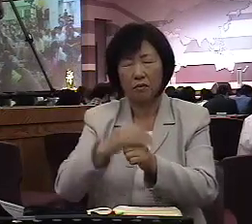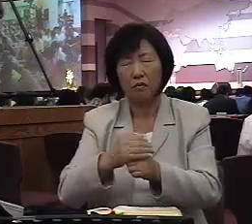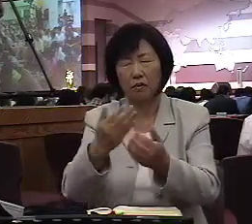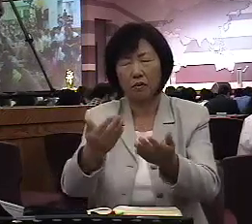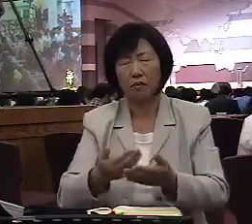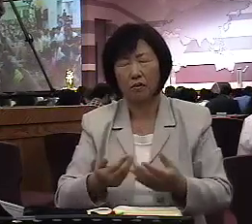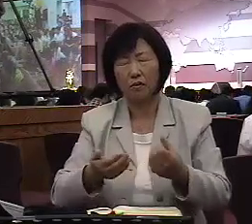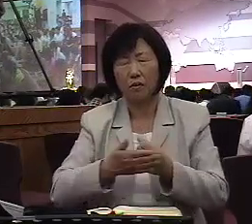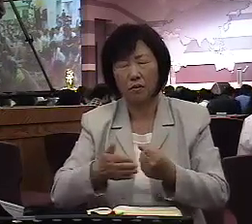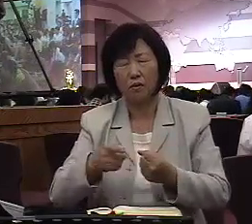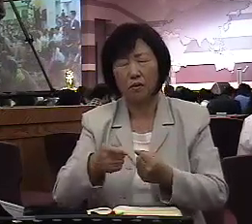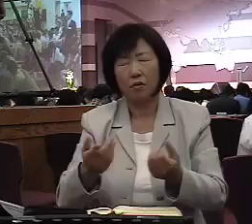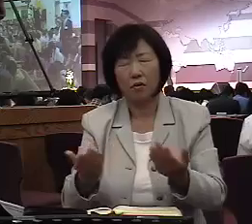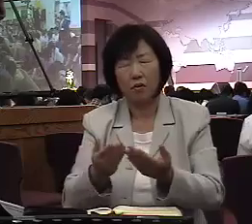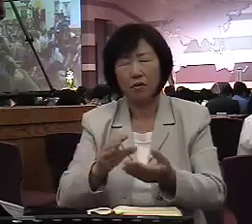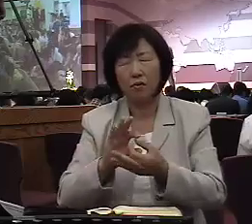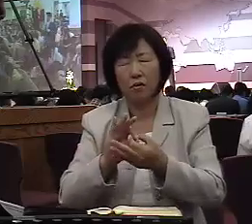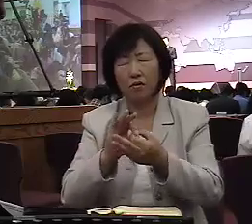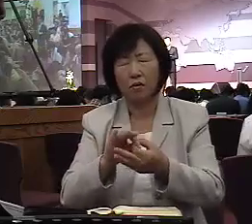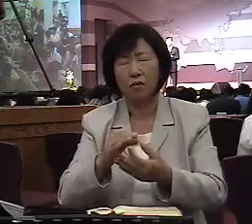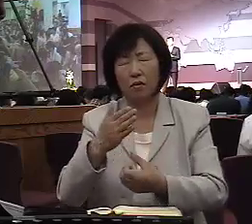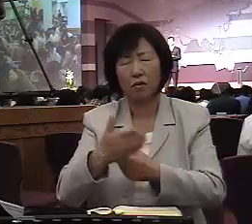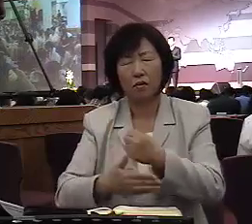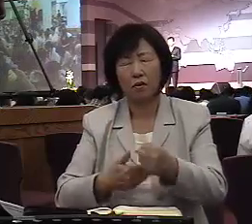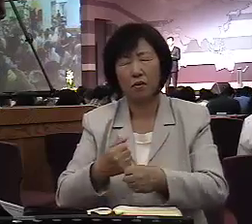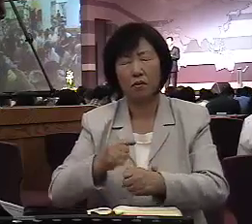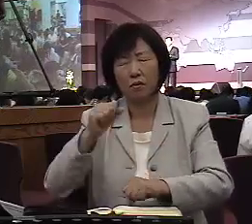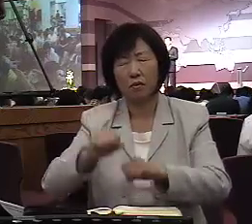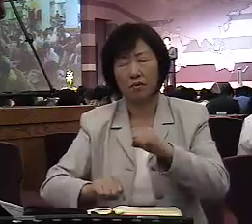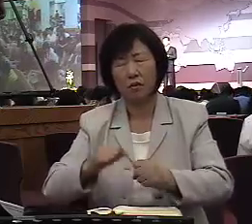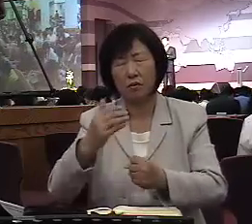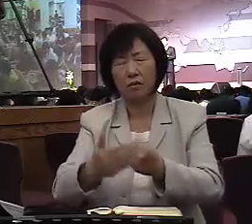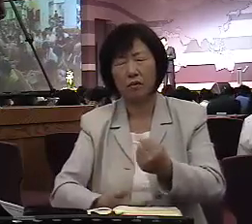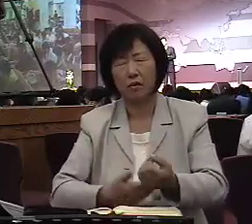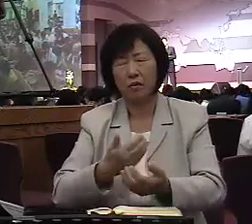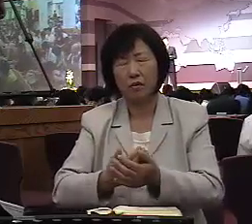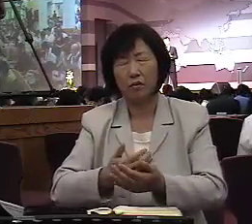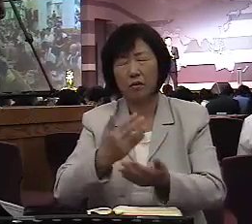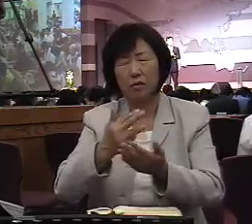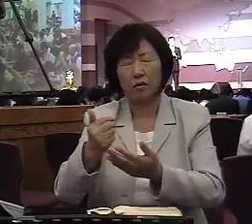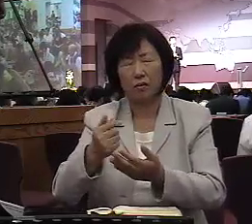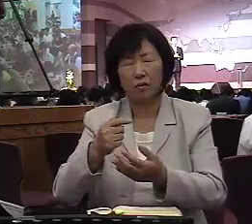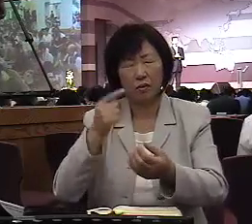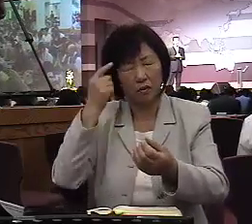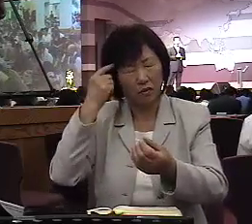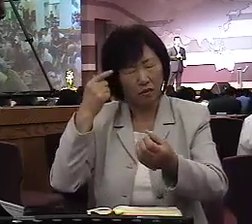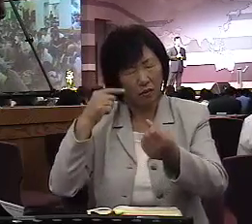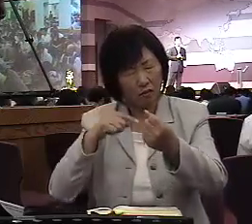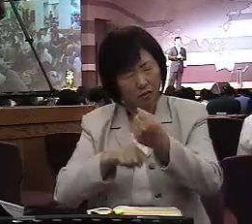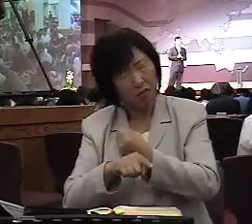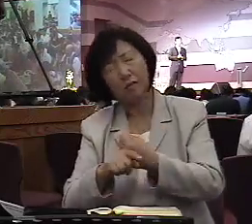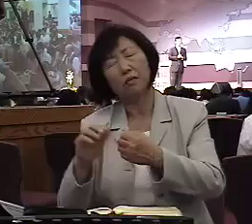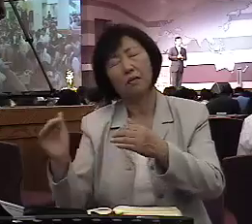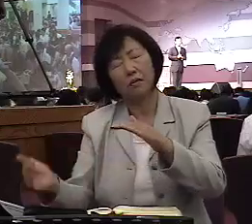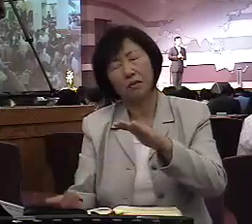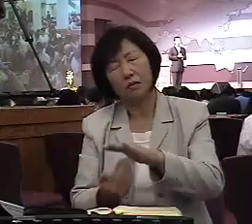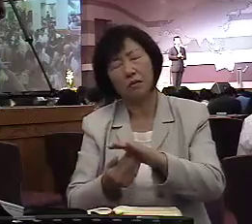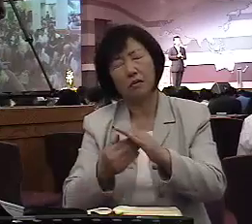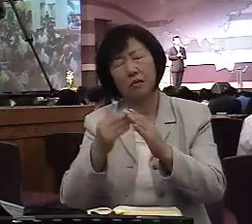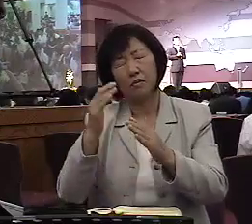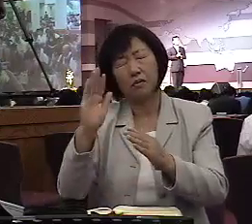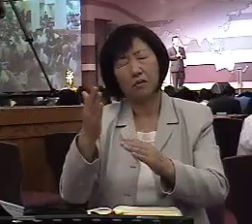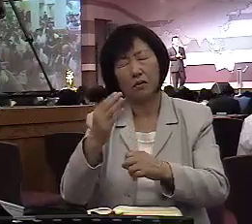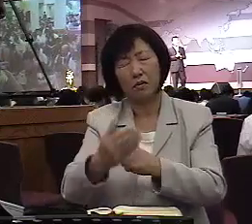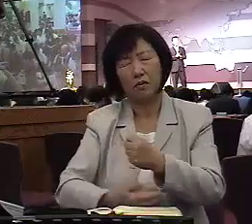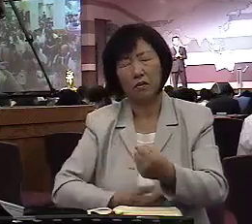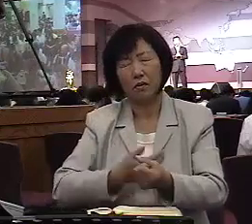감사합니다. 아버지 우리 함께 손에 손을 잡고 이를 위하여 전진하게 하옵소서. 아버지 사모하게 하옵소서. 주님을